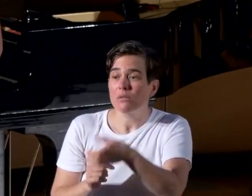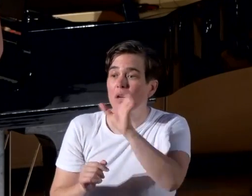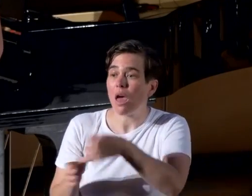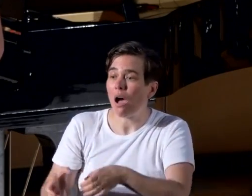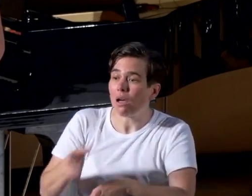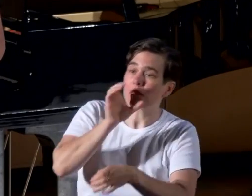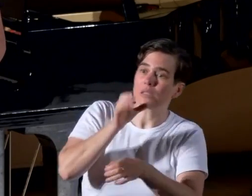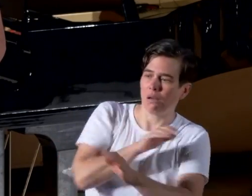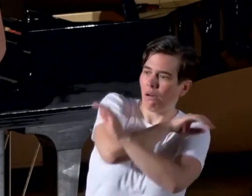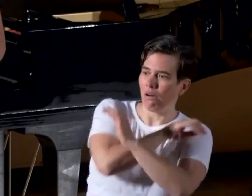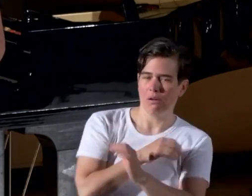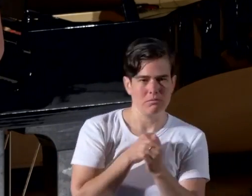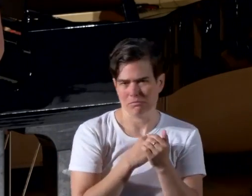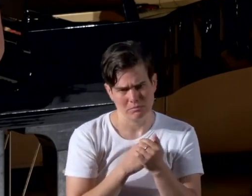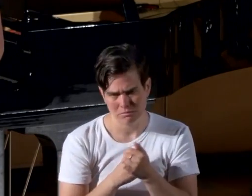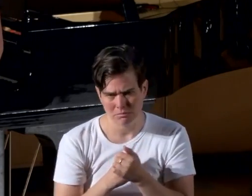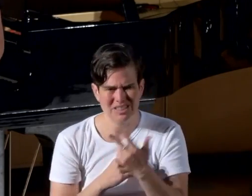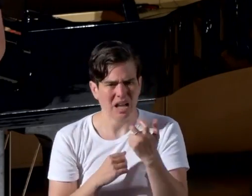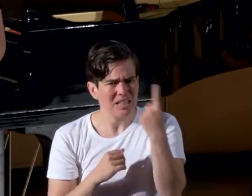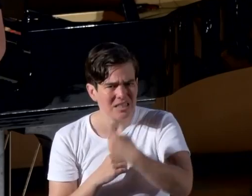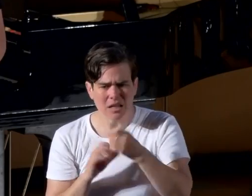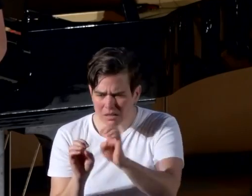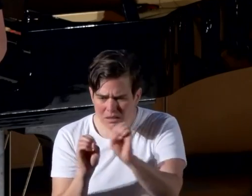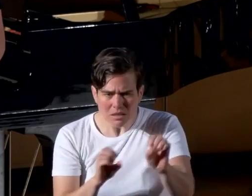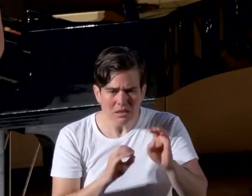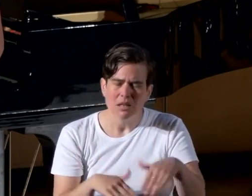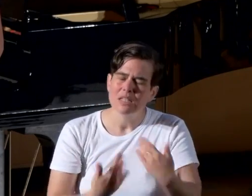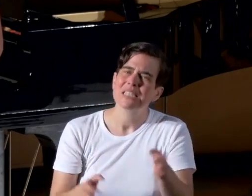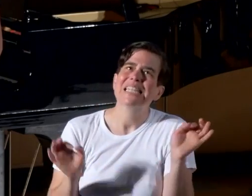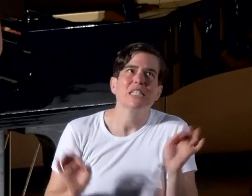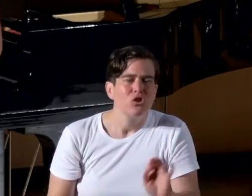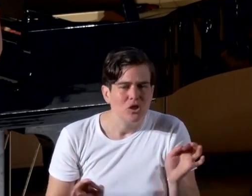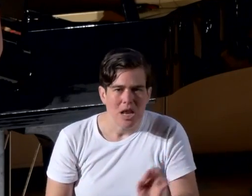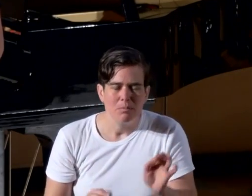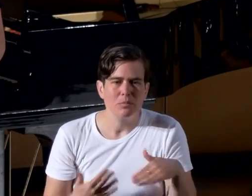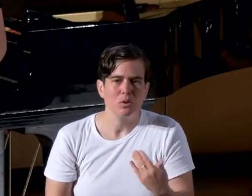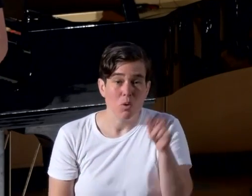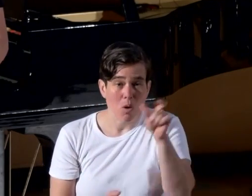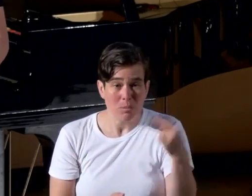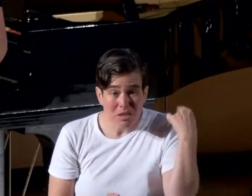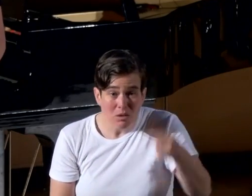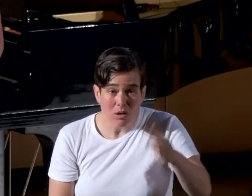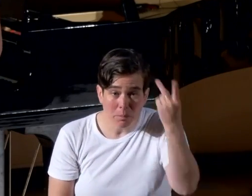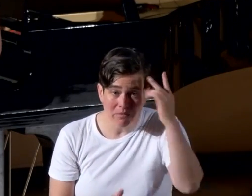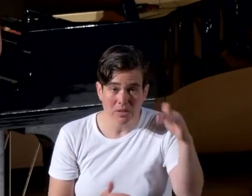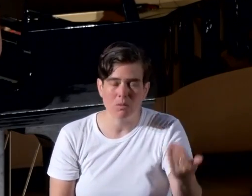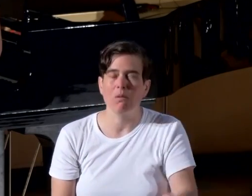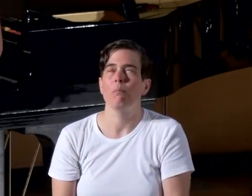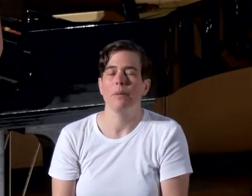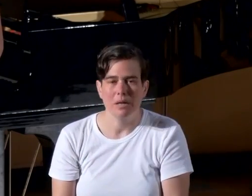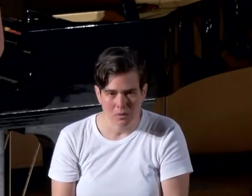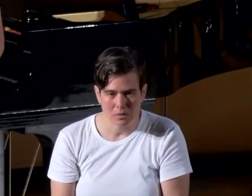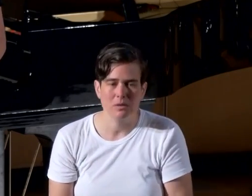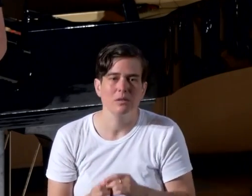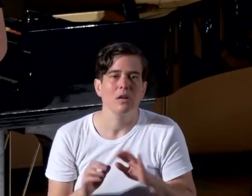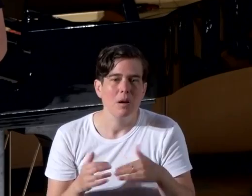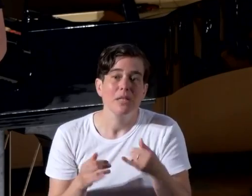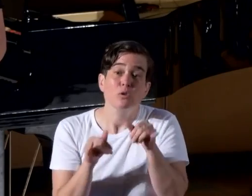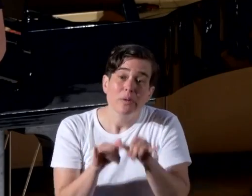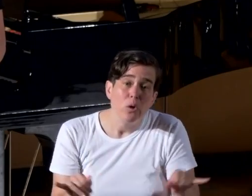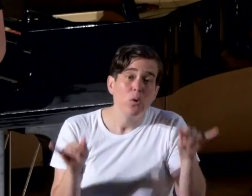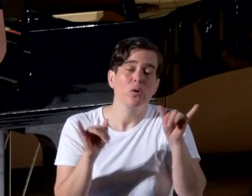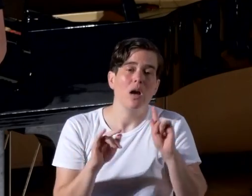als 30 Jahren Aufklärung ist das eine ziemlich niederschmetternde Erkenntnis. Aber zum Glück hat sich ja gleichzeitig auch